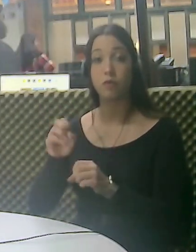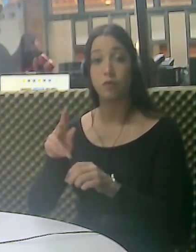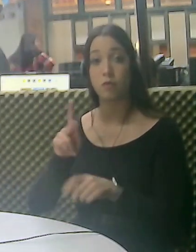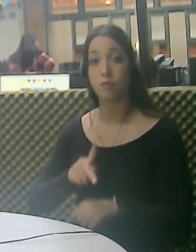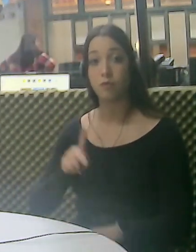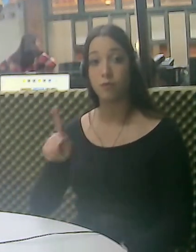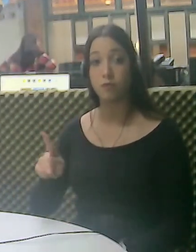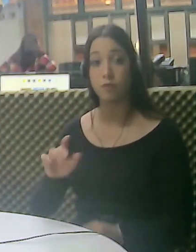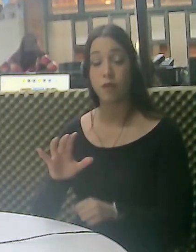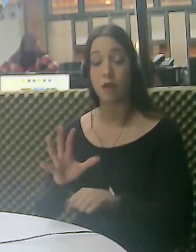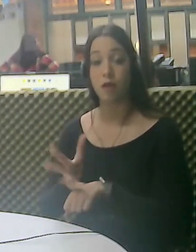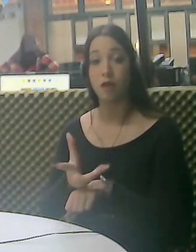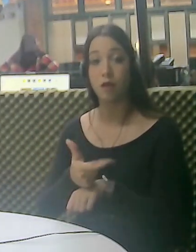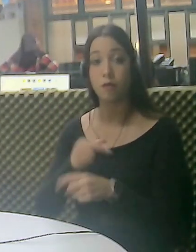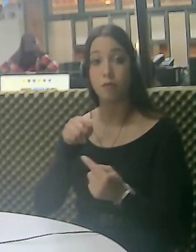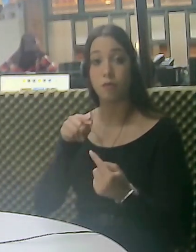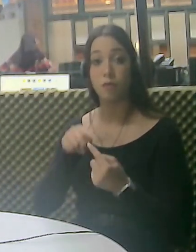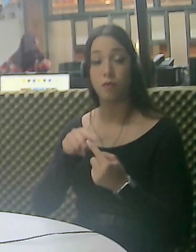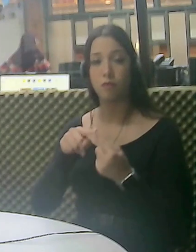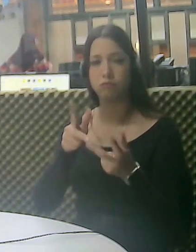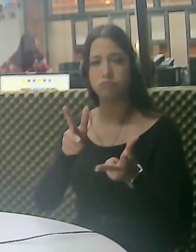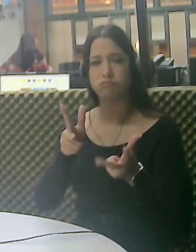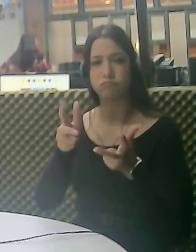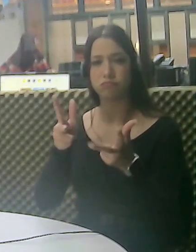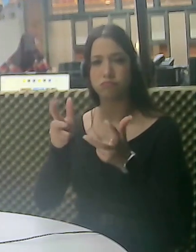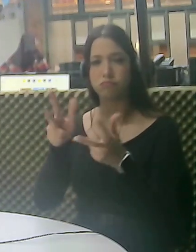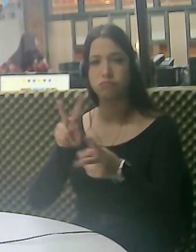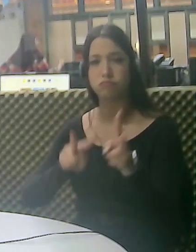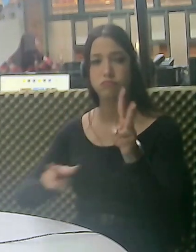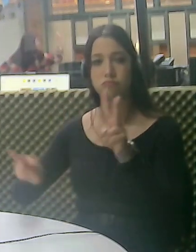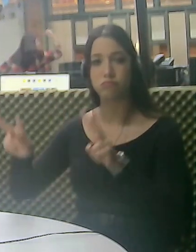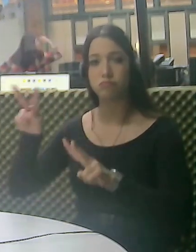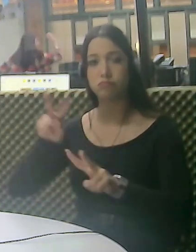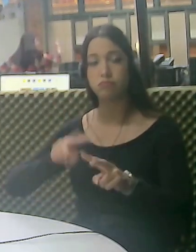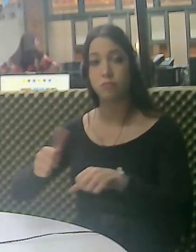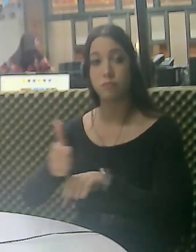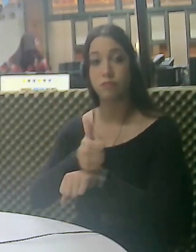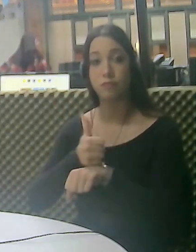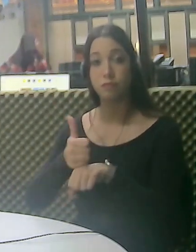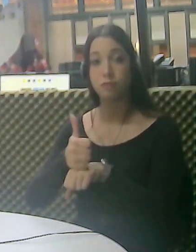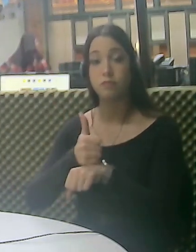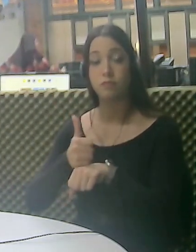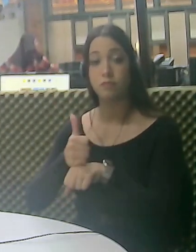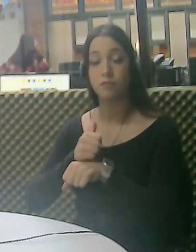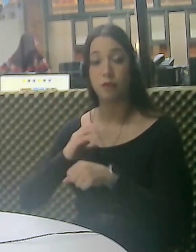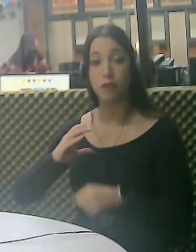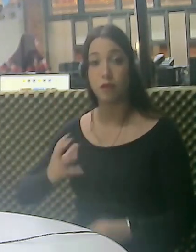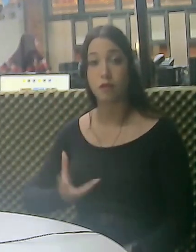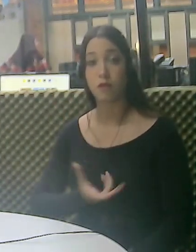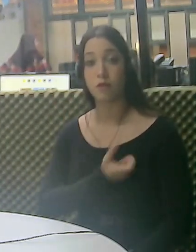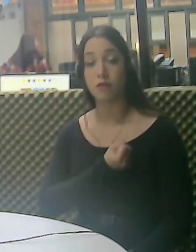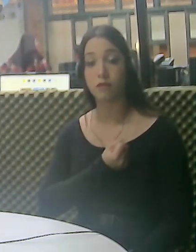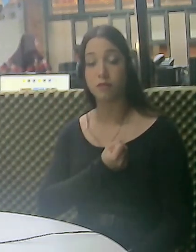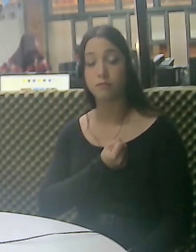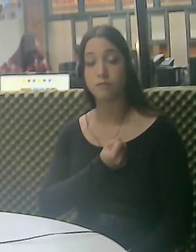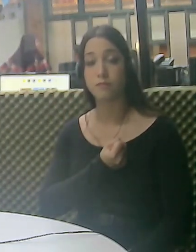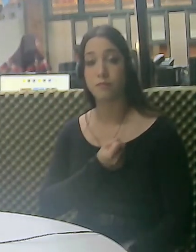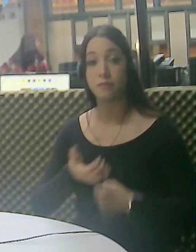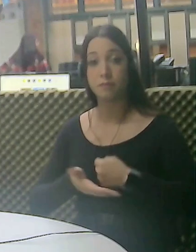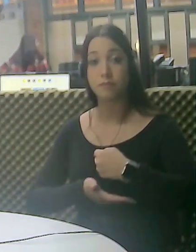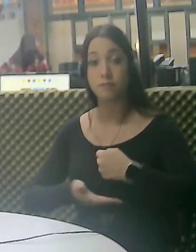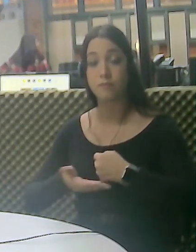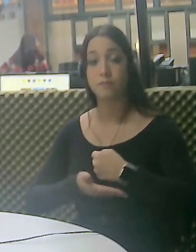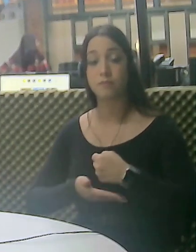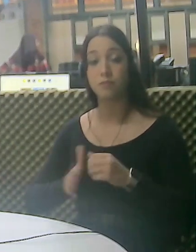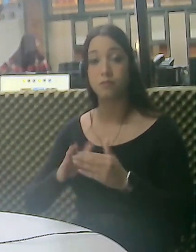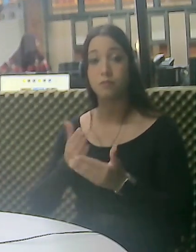participantes em habilidades referentes ao reconhecimento, avaliação e priorização dos primeiros socorros. Cada uma das escolas de